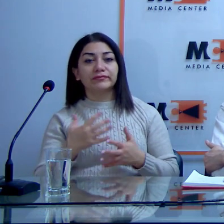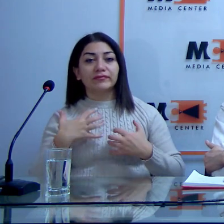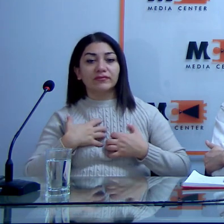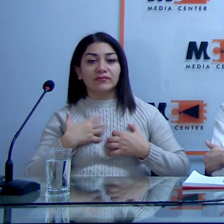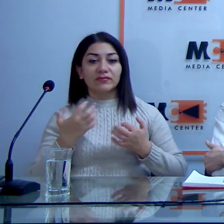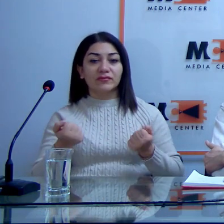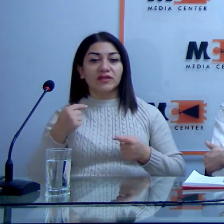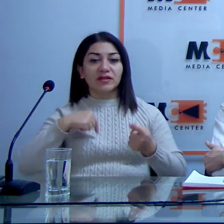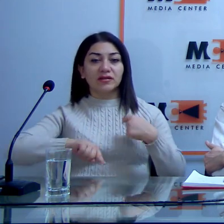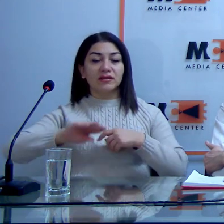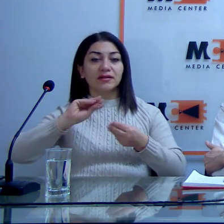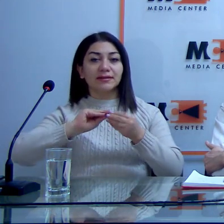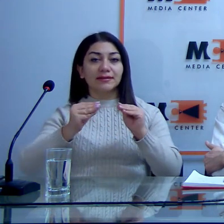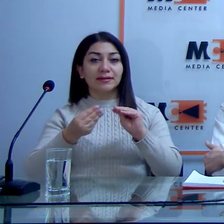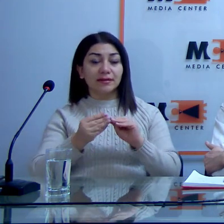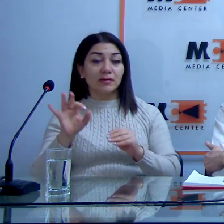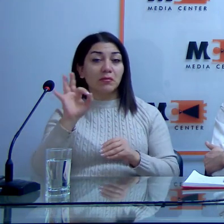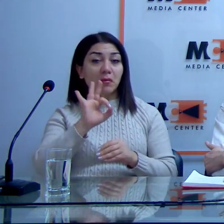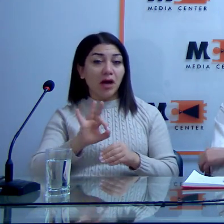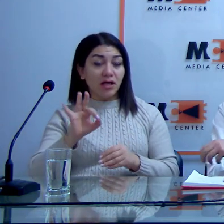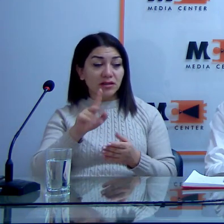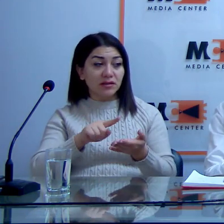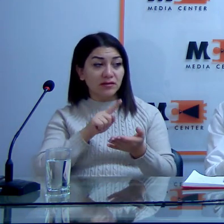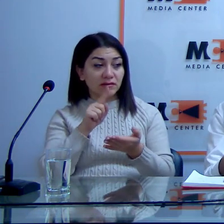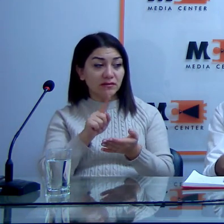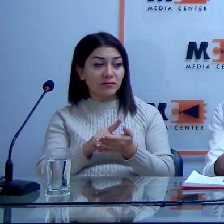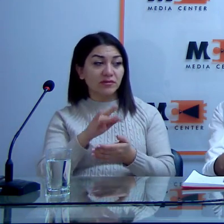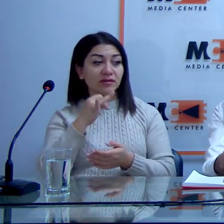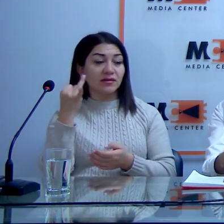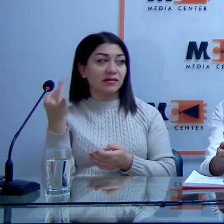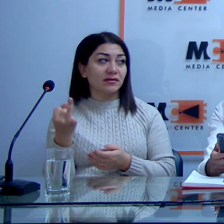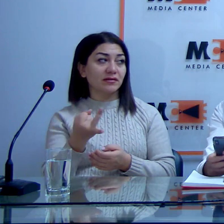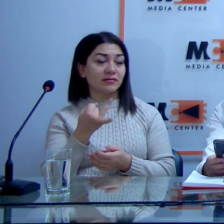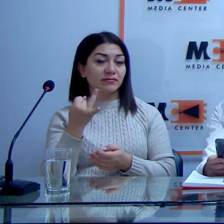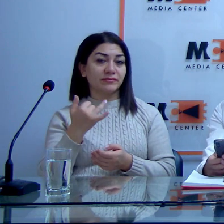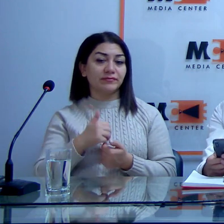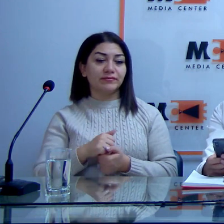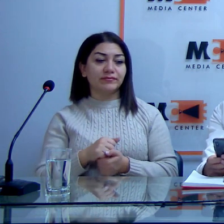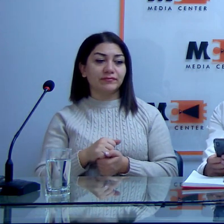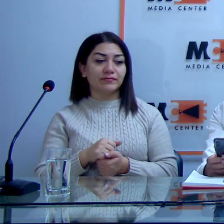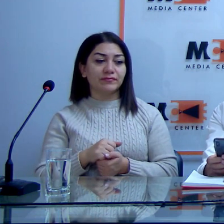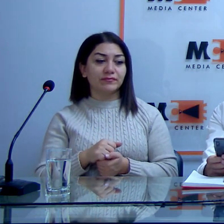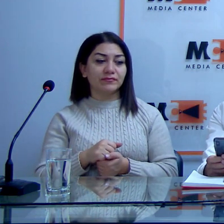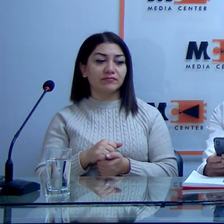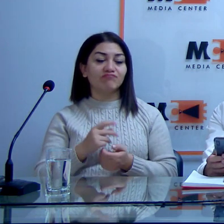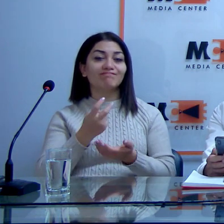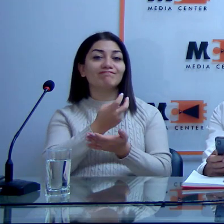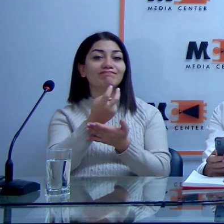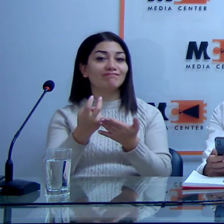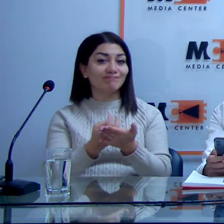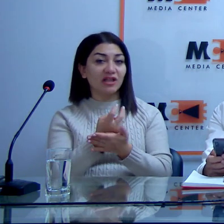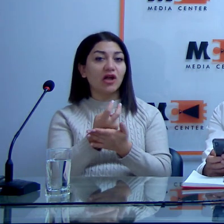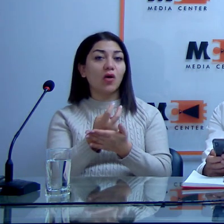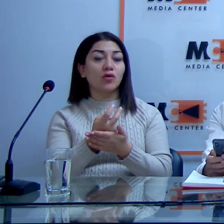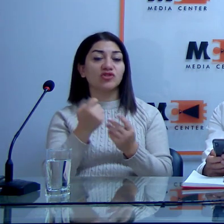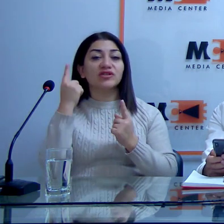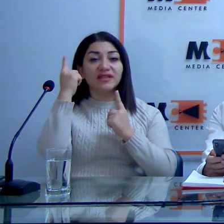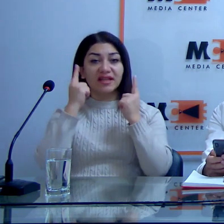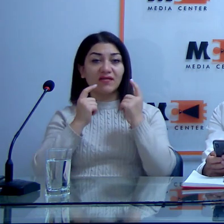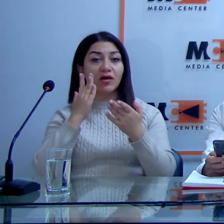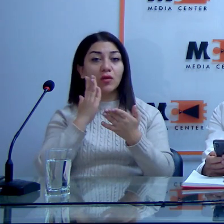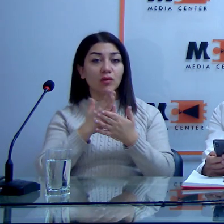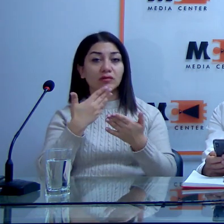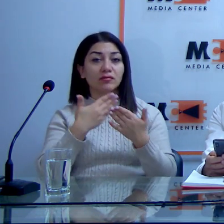առողջական խնդիրների առկայությանը, այստեղ հետաքրքիր և բավականին մտահոգիչ տվյալ ունենք, որ շուրջ